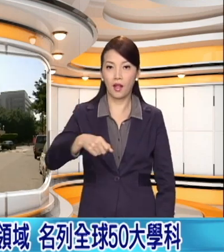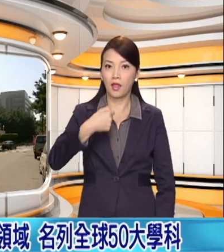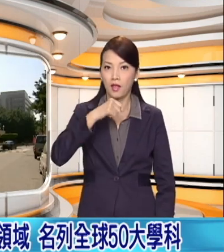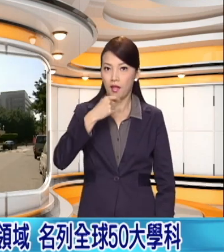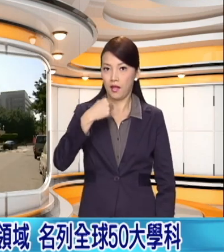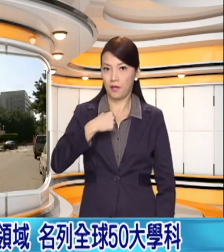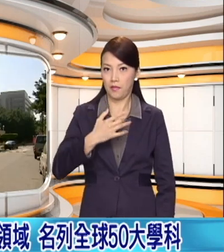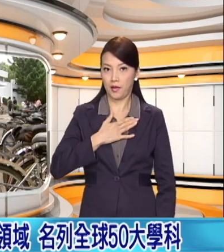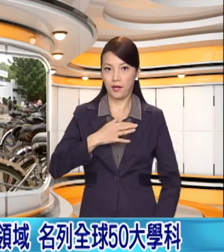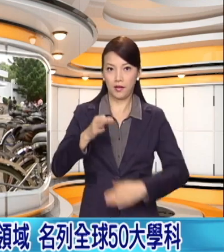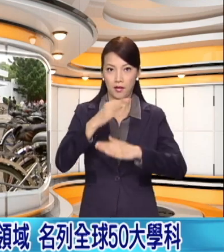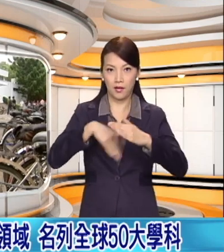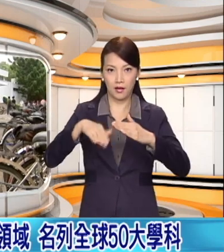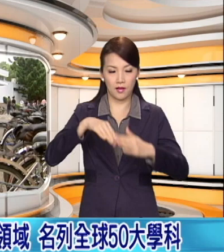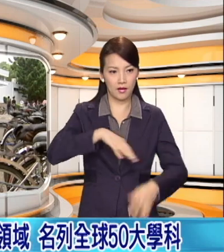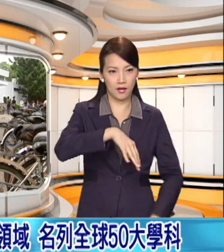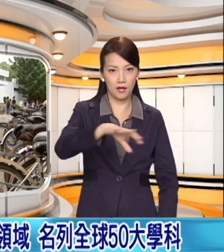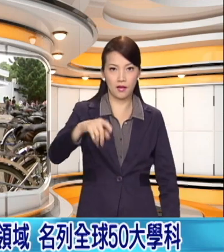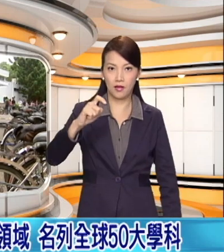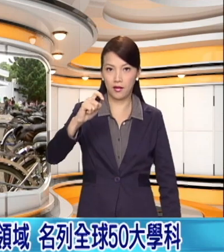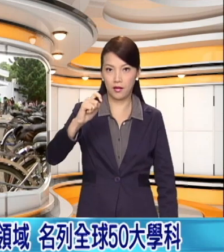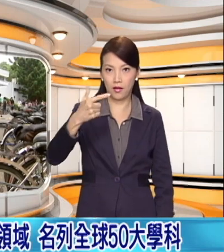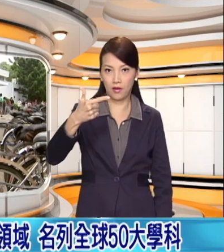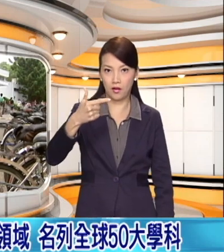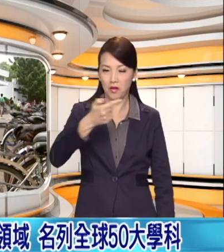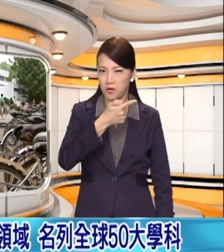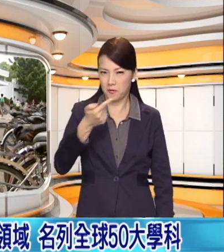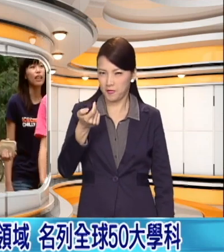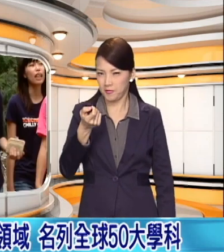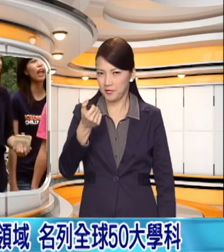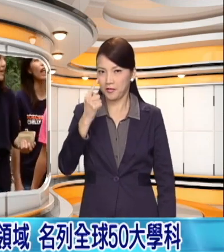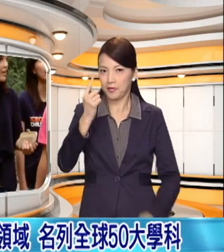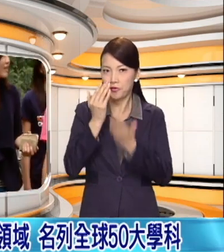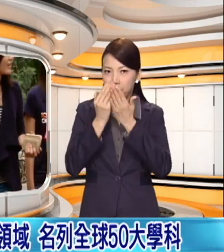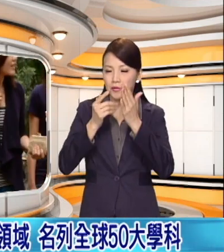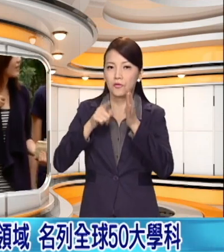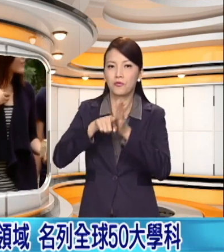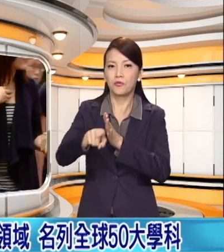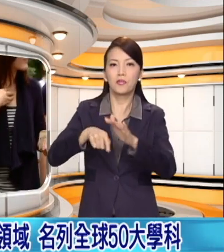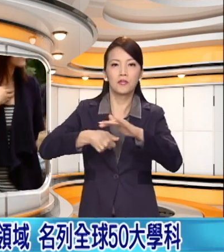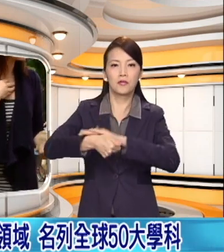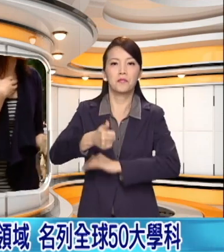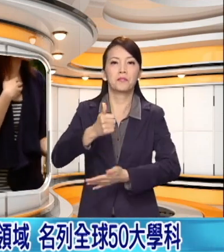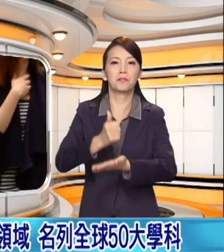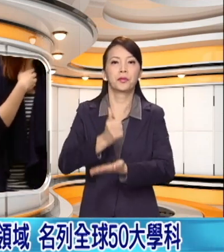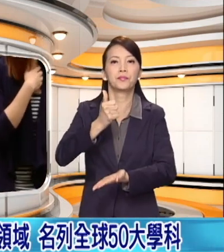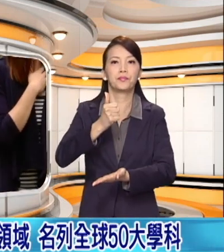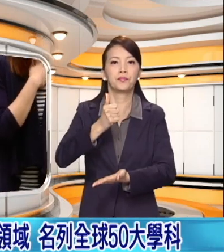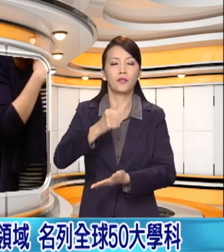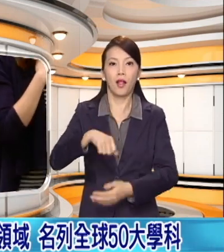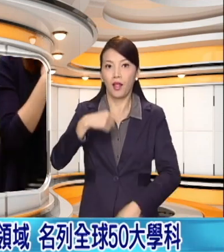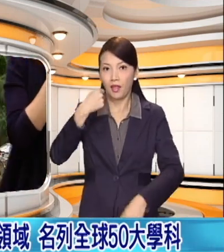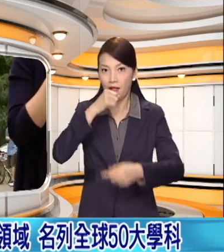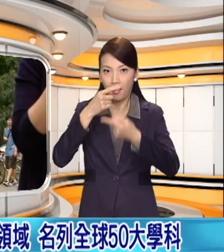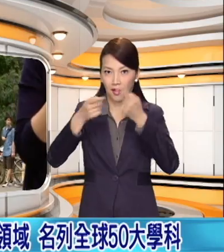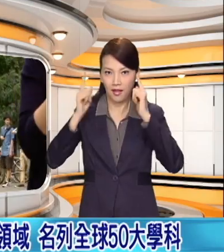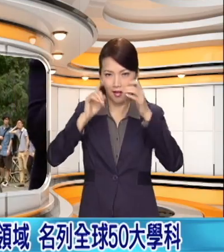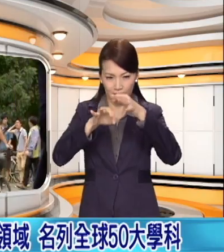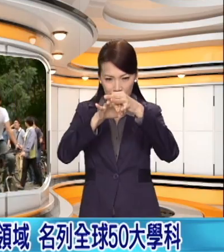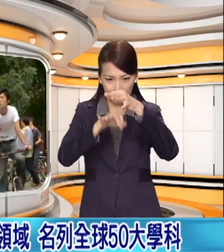湾总共有16所大学至少一门学科进入榜单，而其中又是以台大的